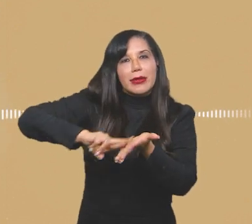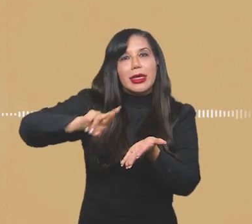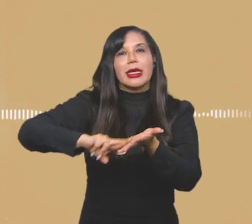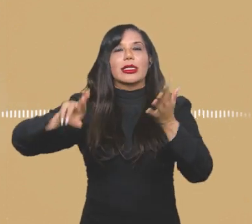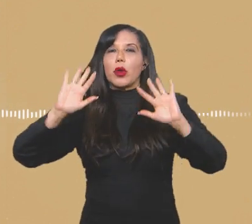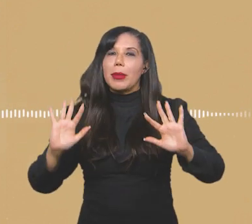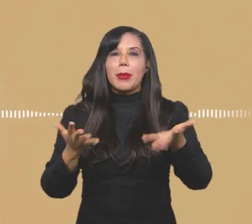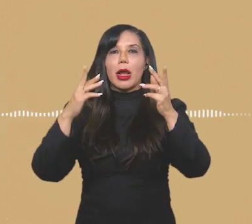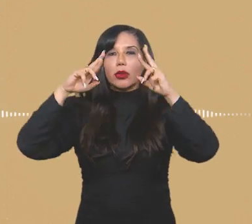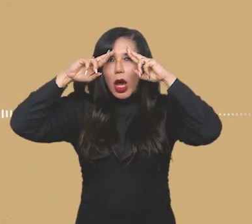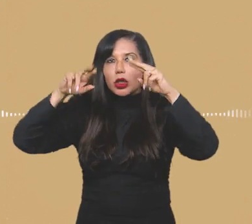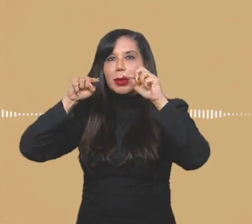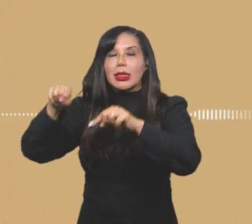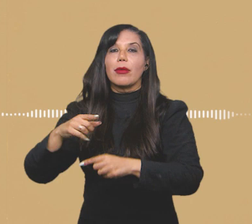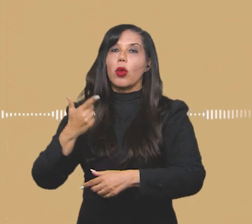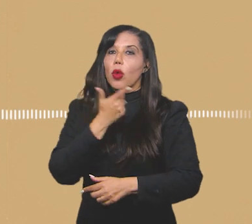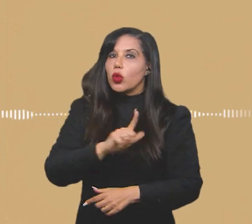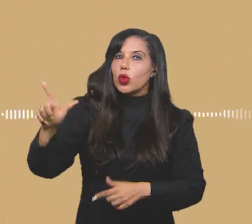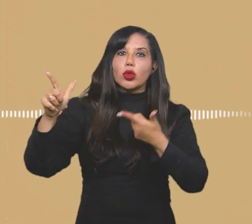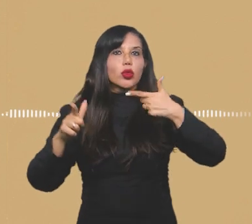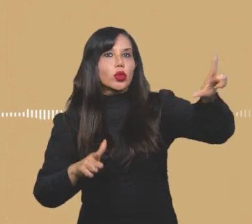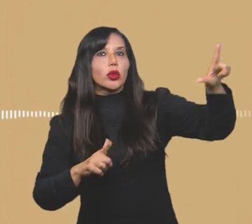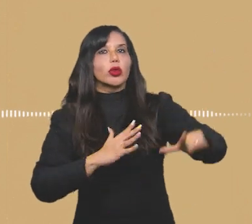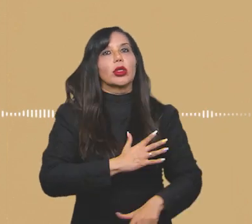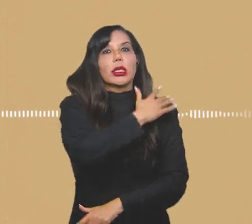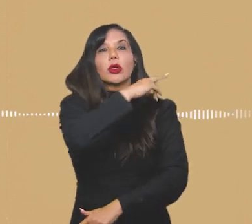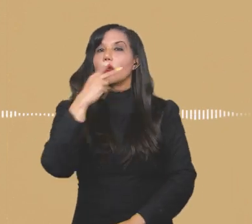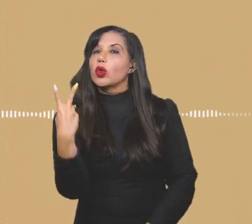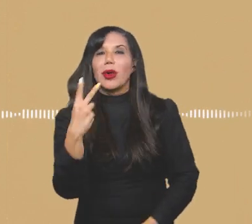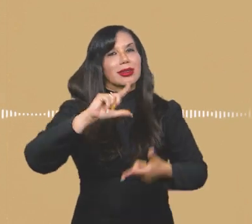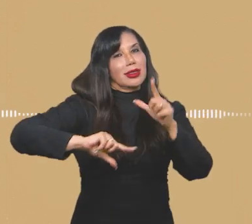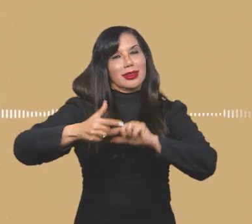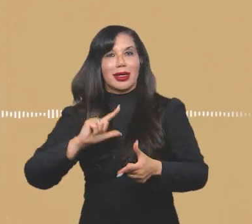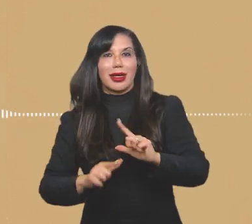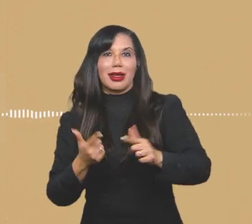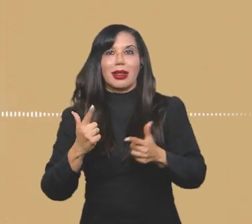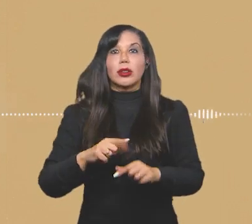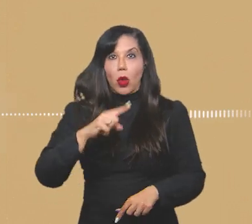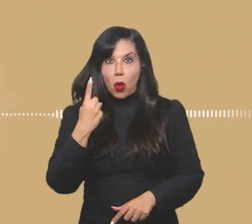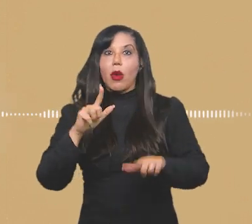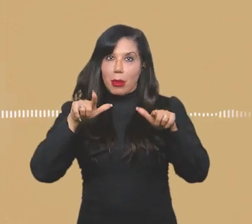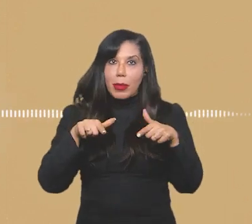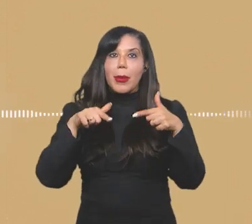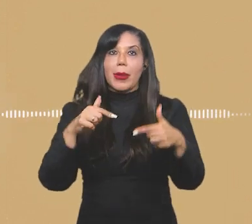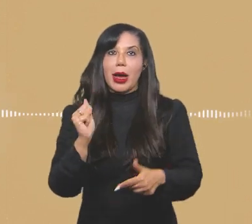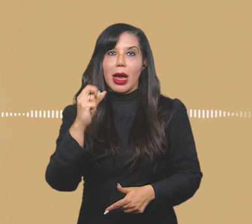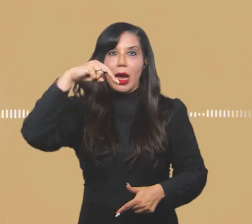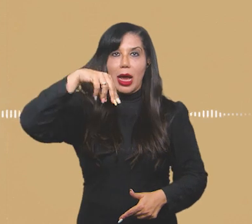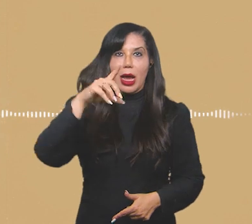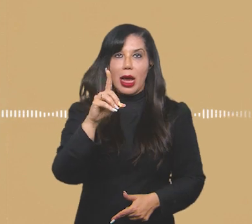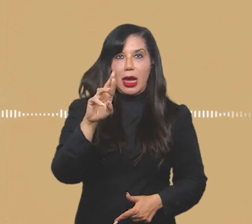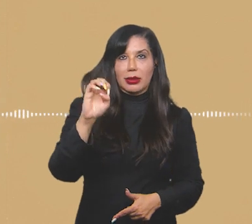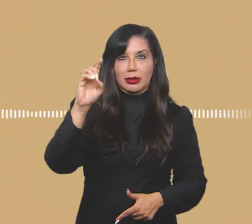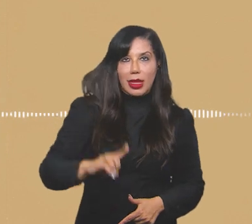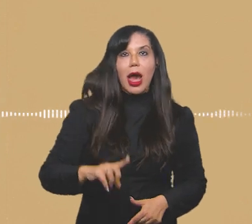muito comemorado, muito respeitado. Os demais, todos os outros, são generais de 2 estrelas. Tem um na ativa, que é o André